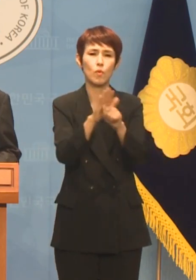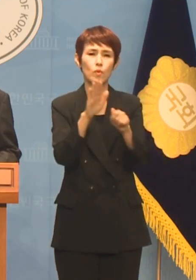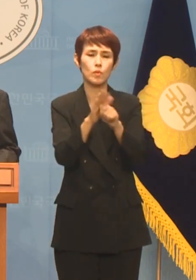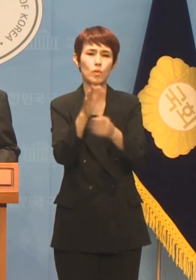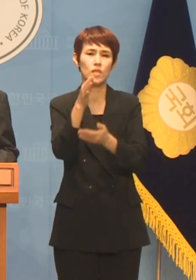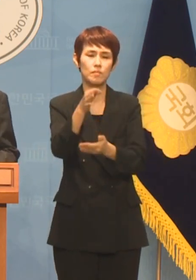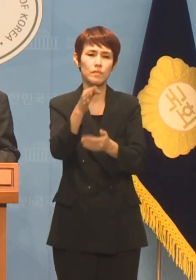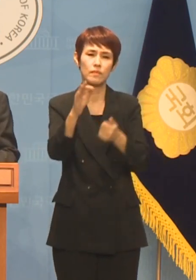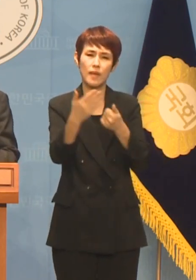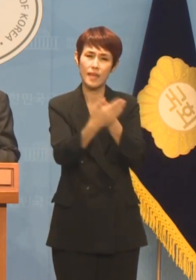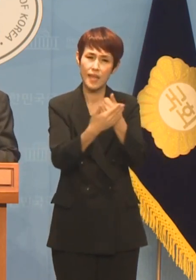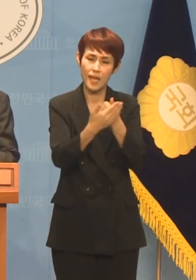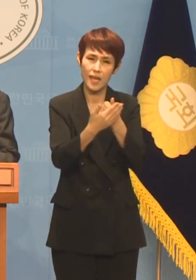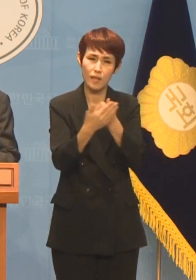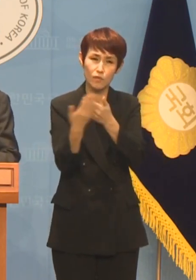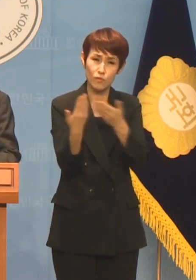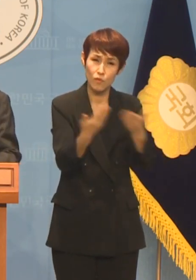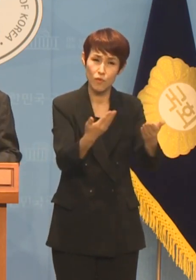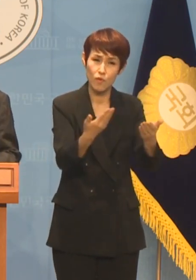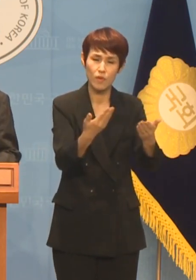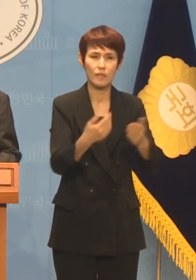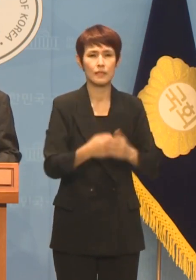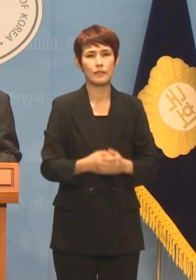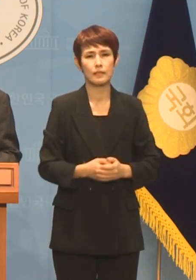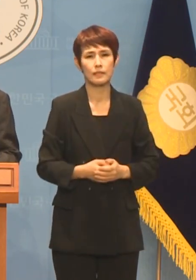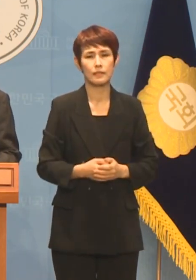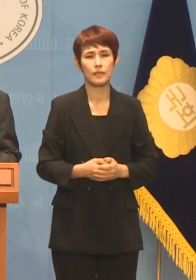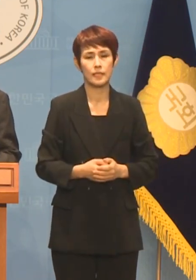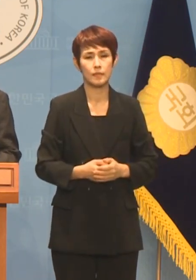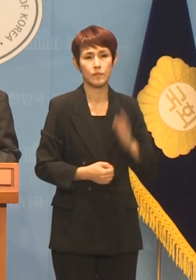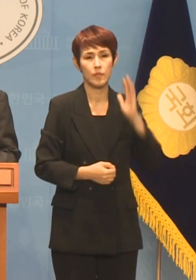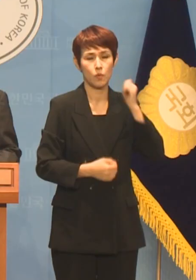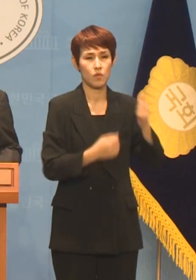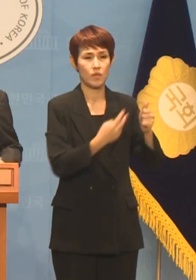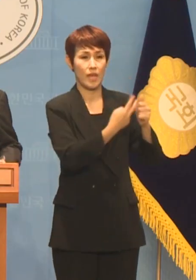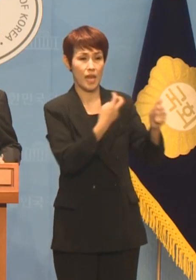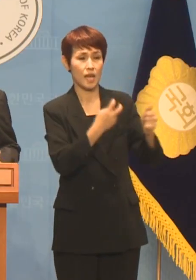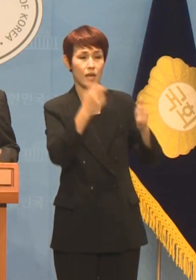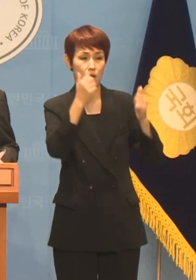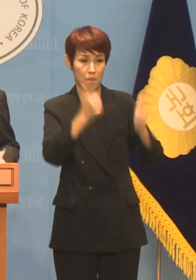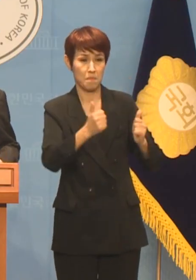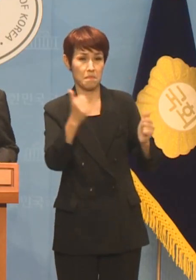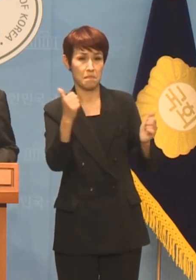등의 문제를 탄핵 심판이 결정되는 이후에